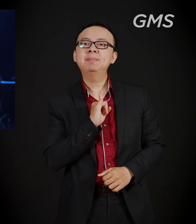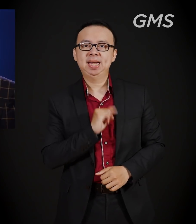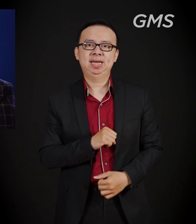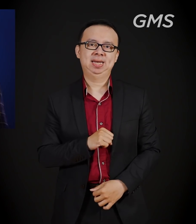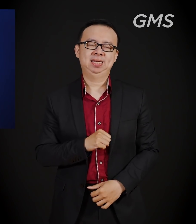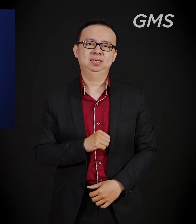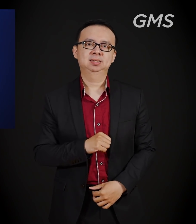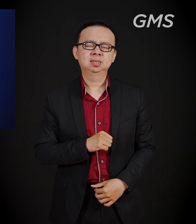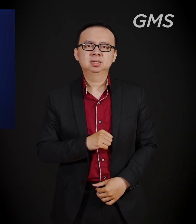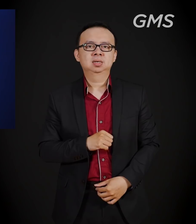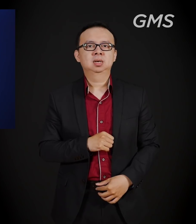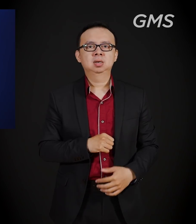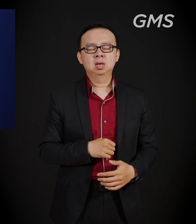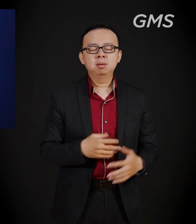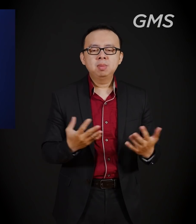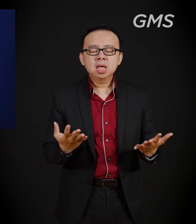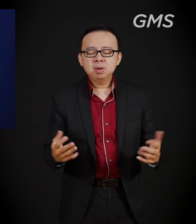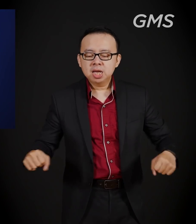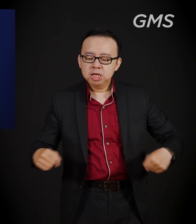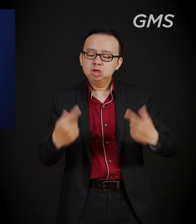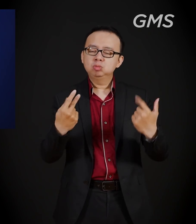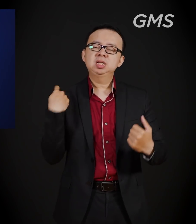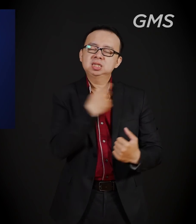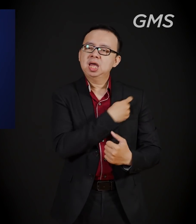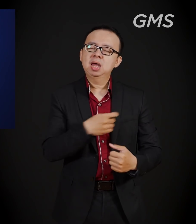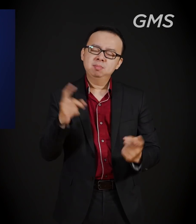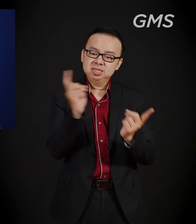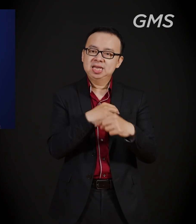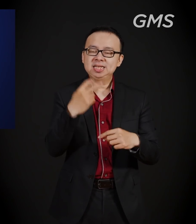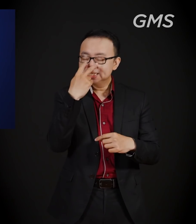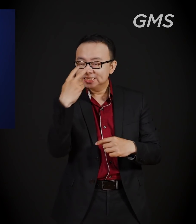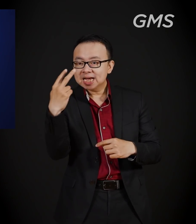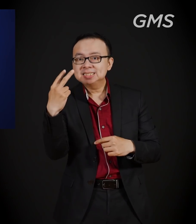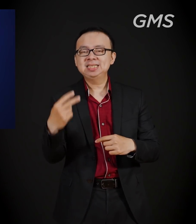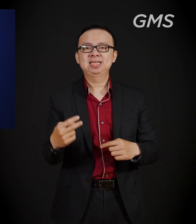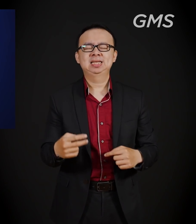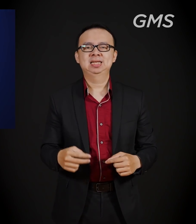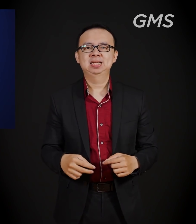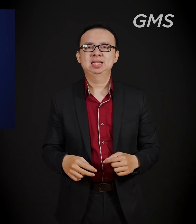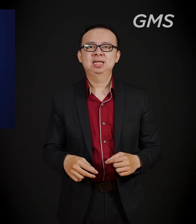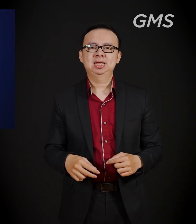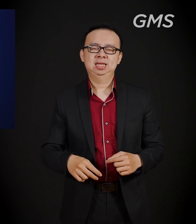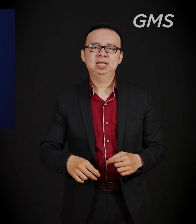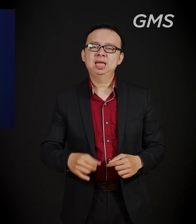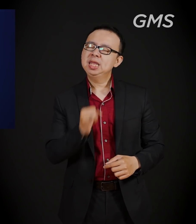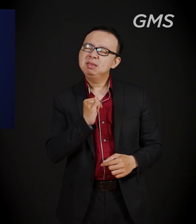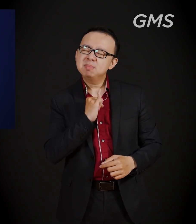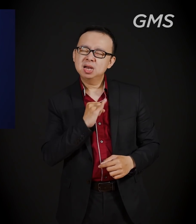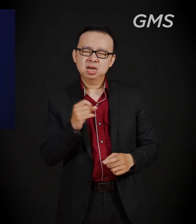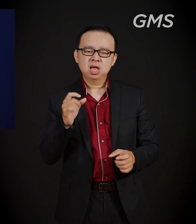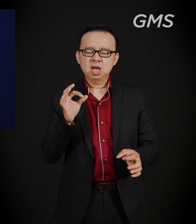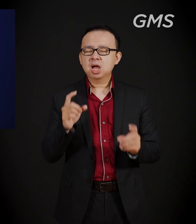Bagaimana hidup kita bisa jadi saksi? Waktu hidup kita beriman, selalu meyakini janji Tuhan itu ya dan amin.